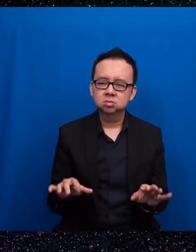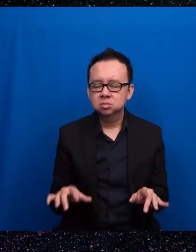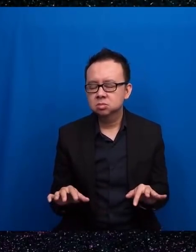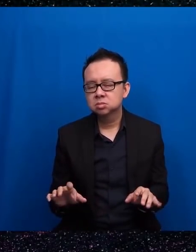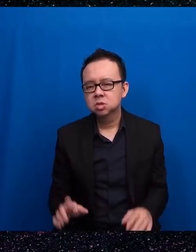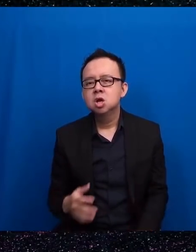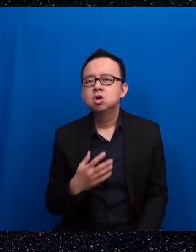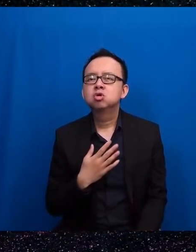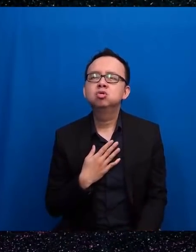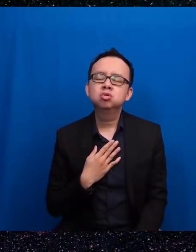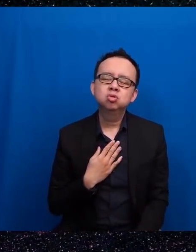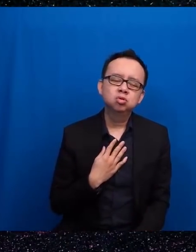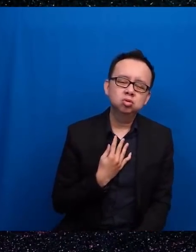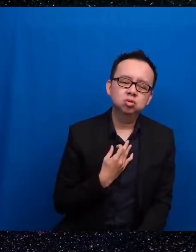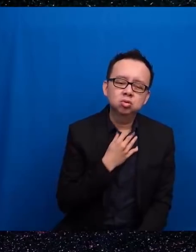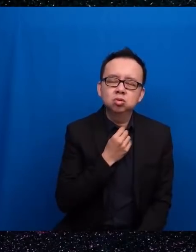Ku nantikan